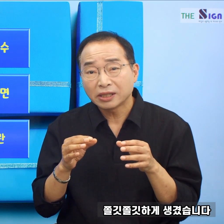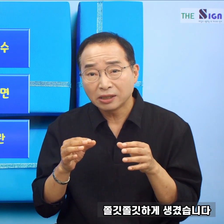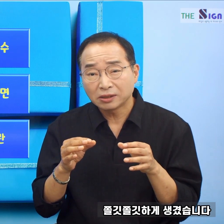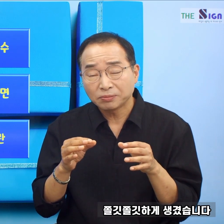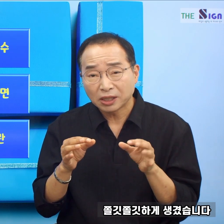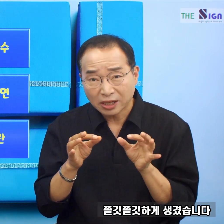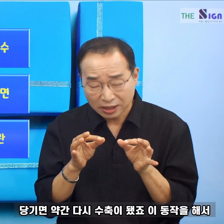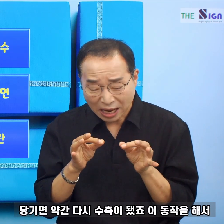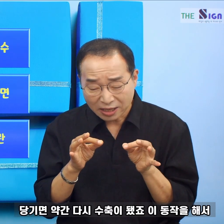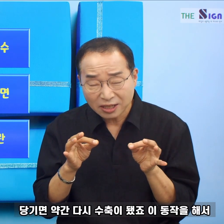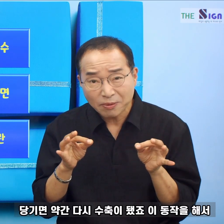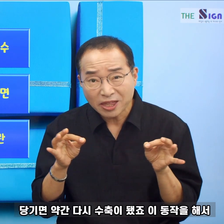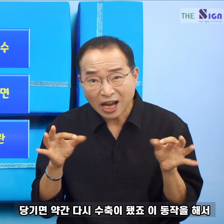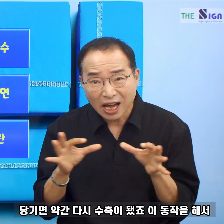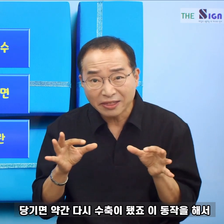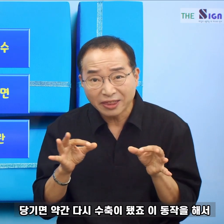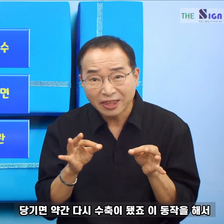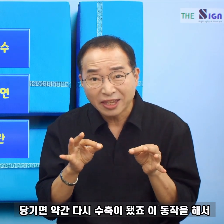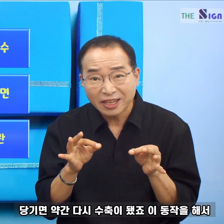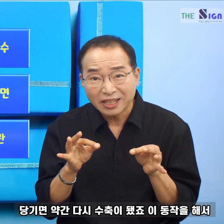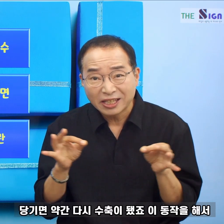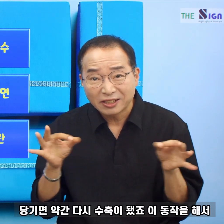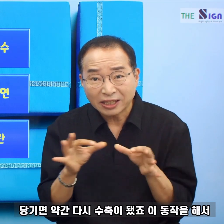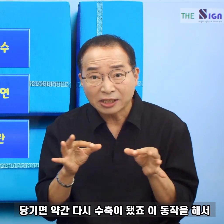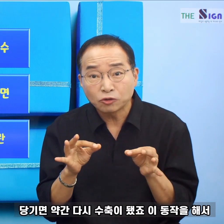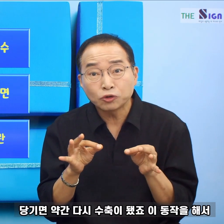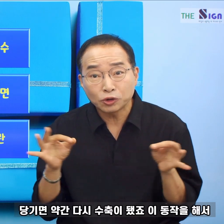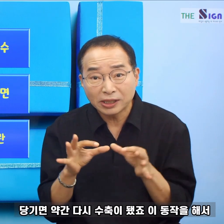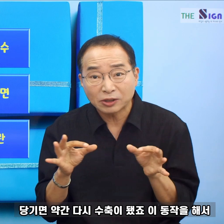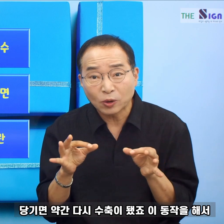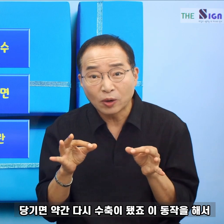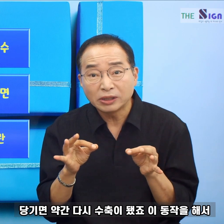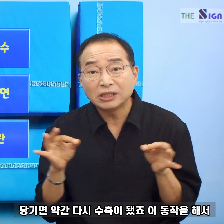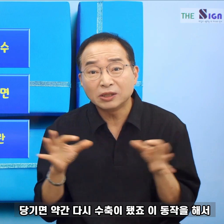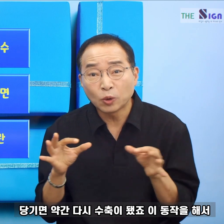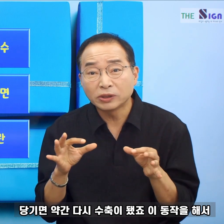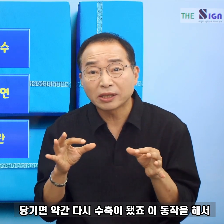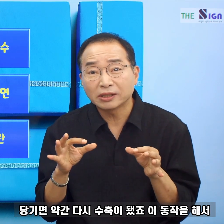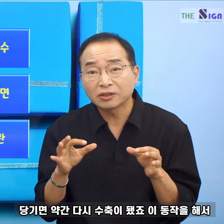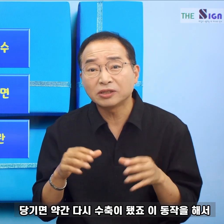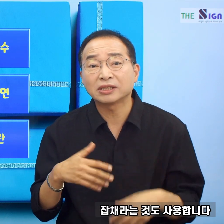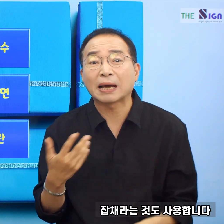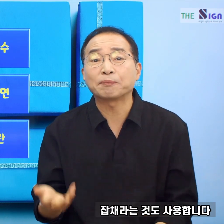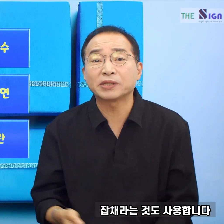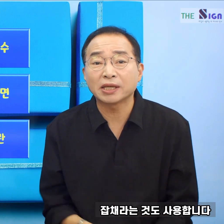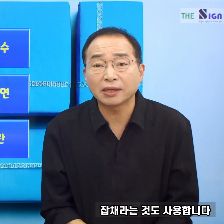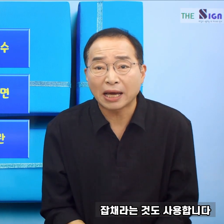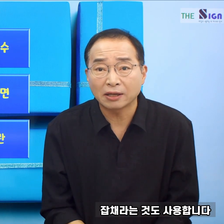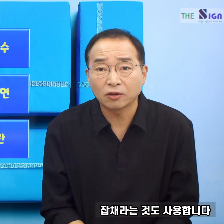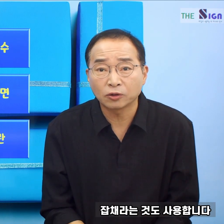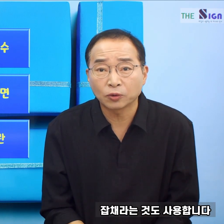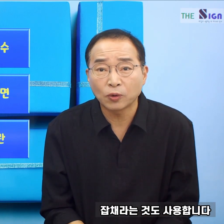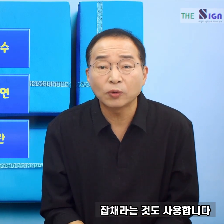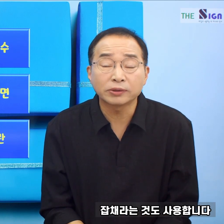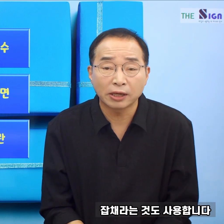생겼습니다. 그러니까 당기면 약간 다시 수축이 됐죠. 이 동작을 해서 이제 잡채라는 것도